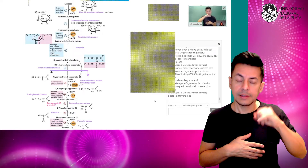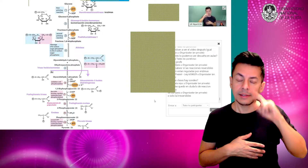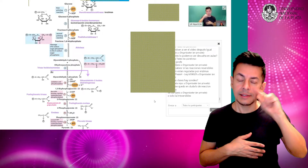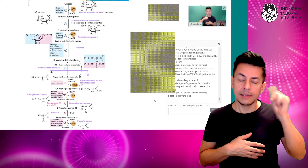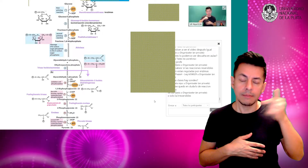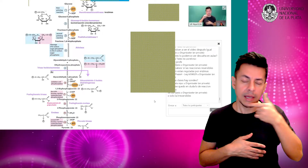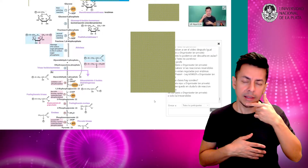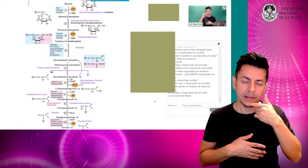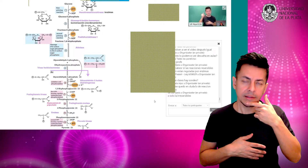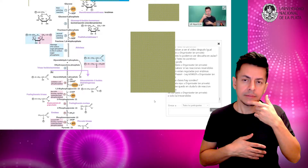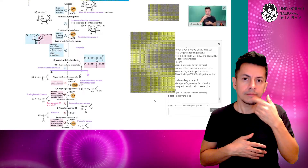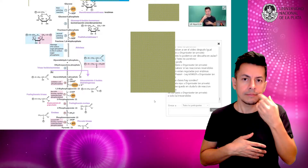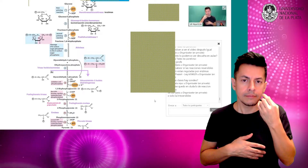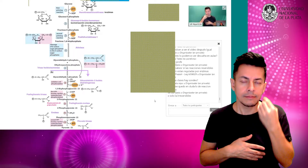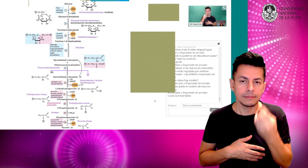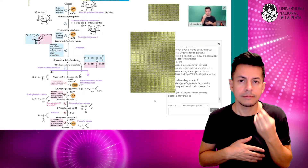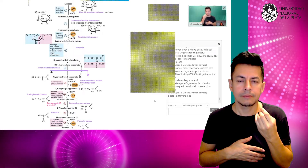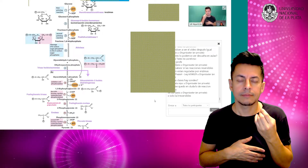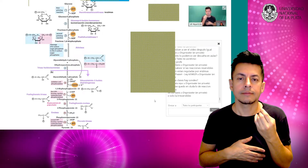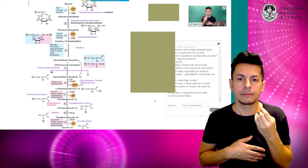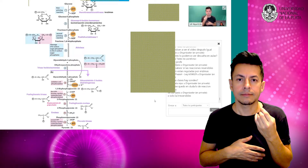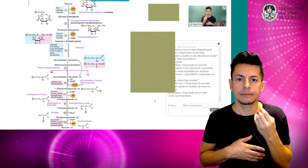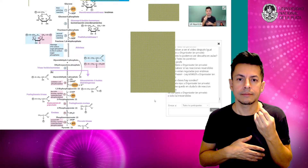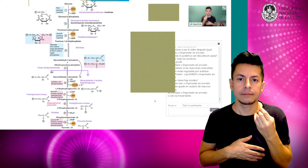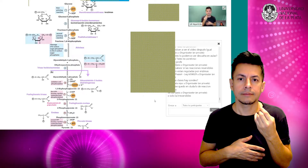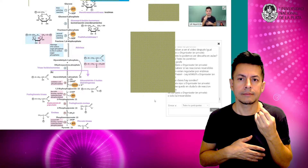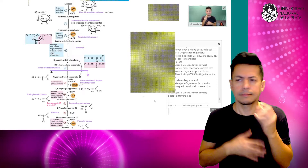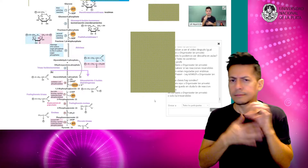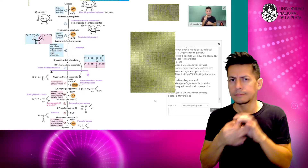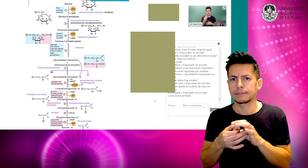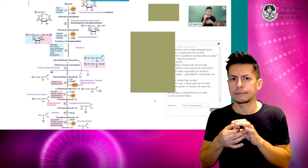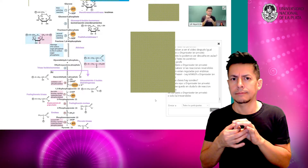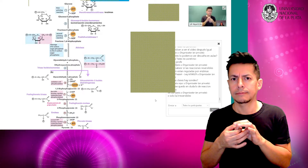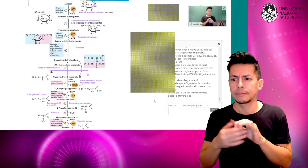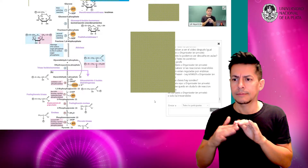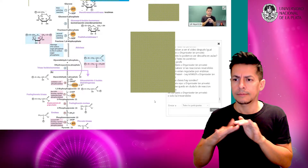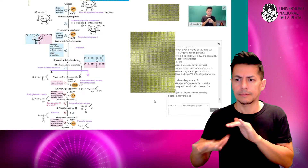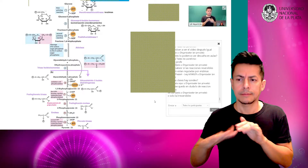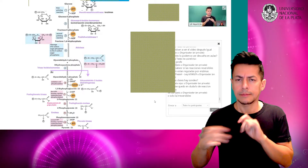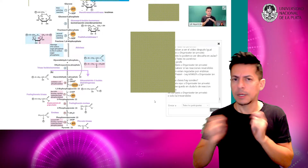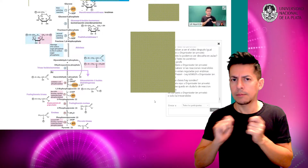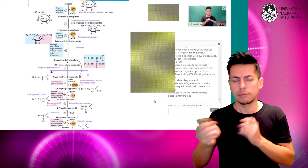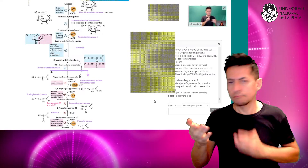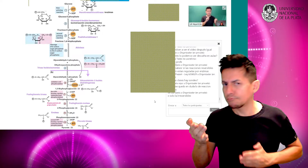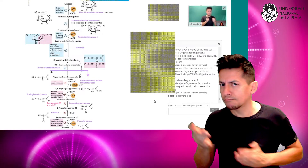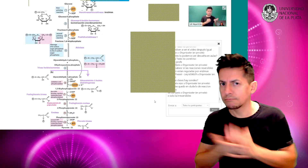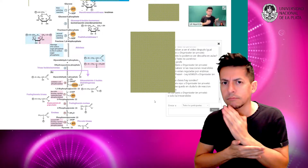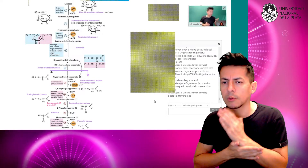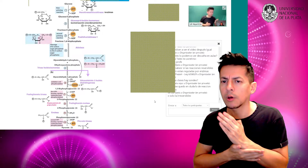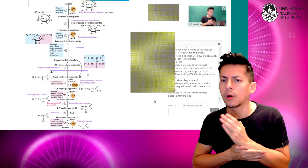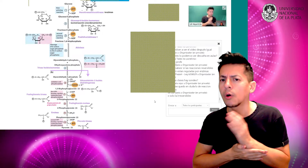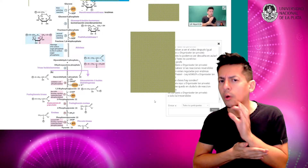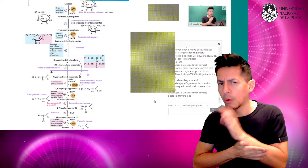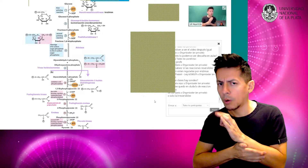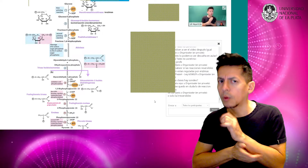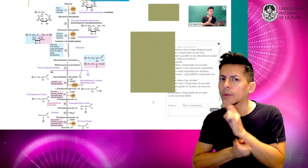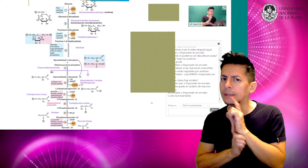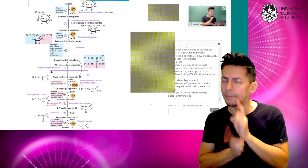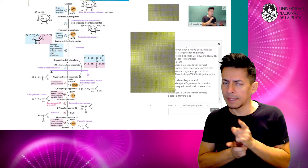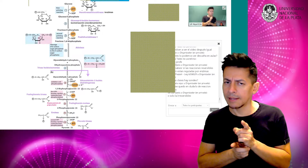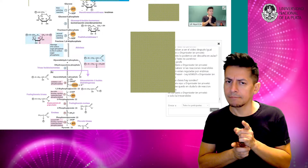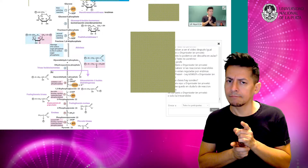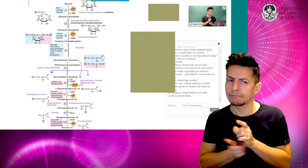involucradas en las reacciones irreversibles o si también hay enzimas involucradas en las